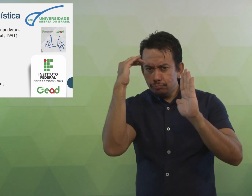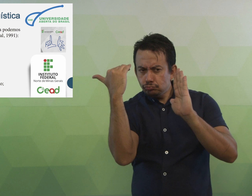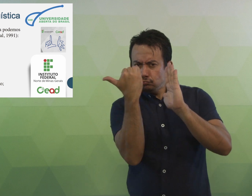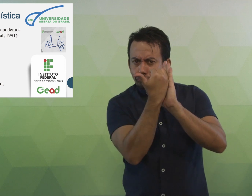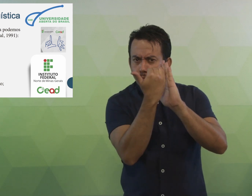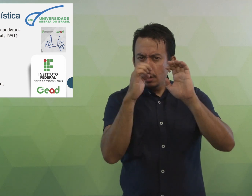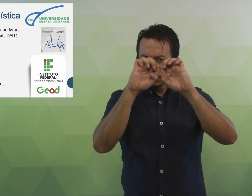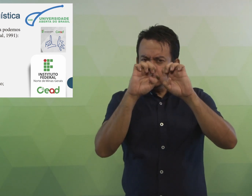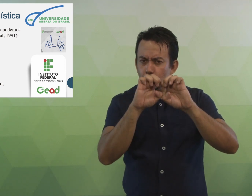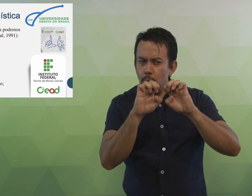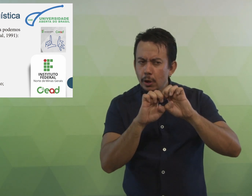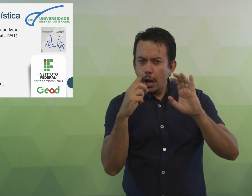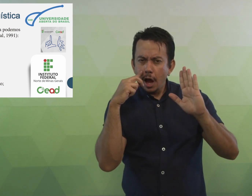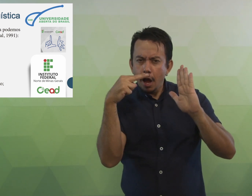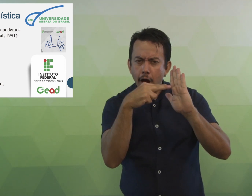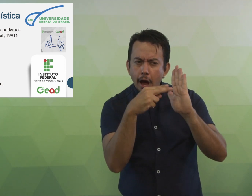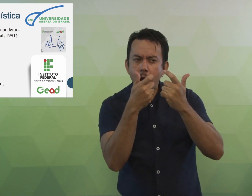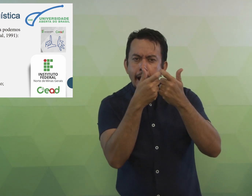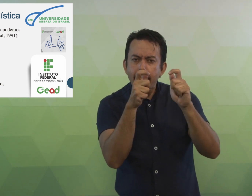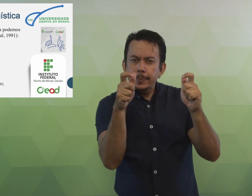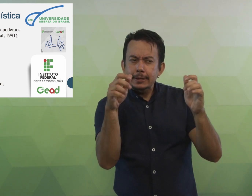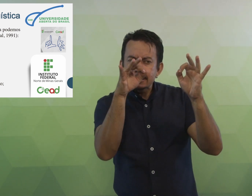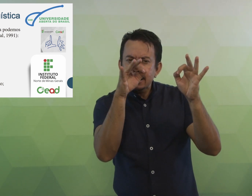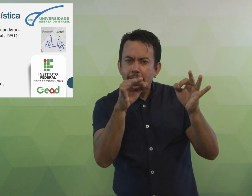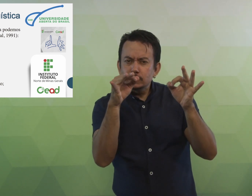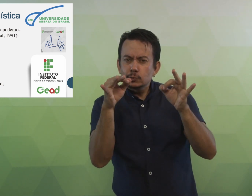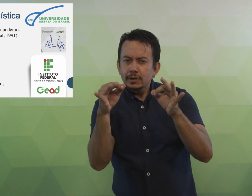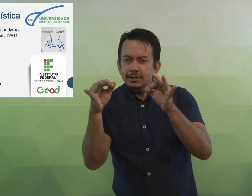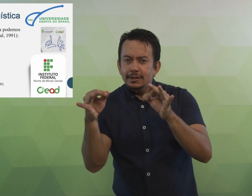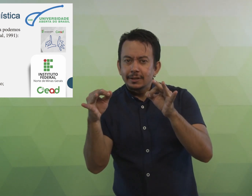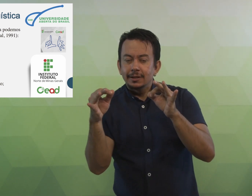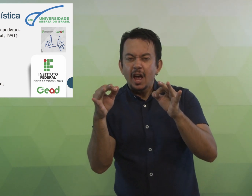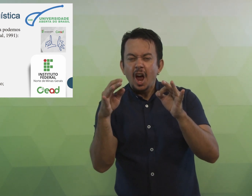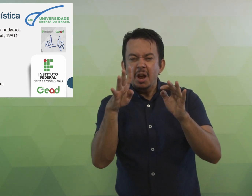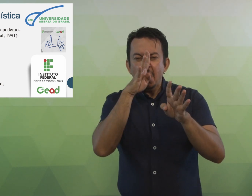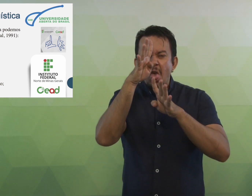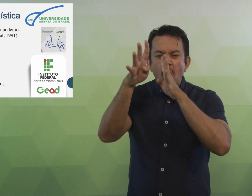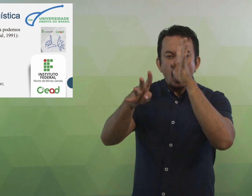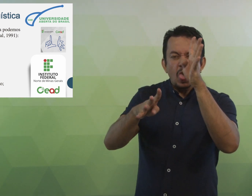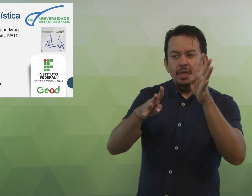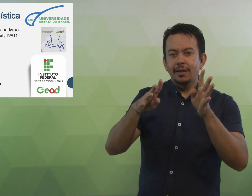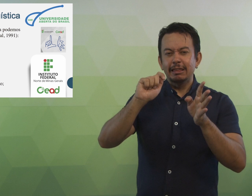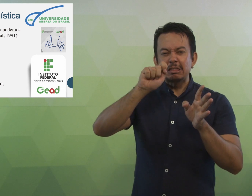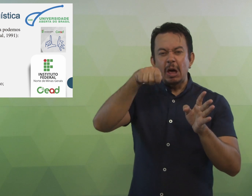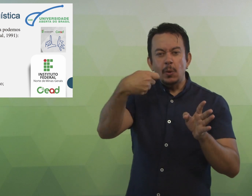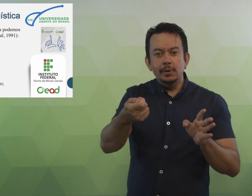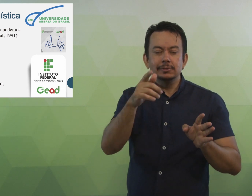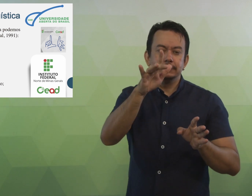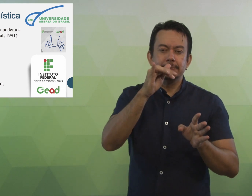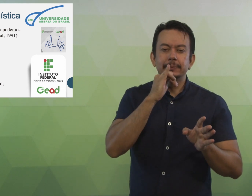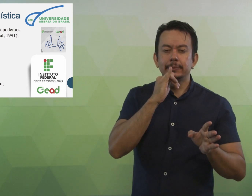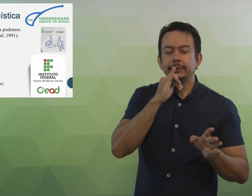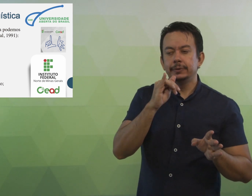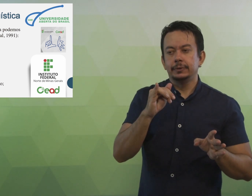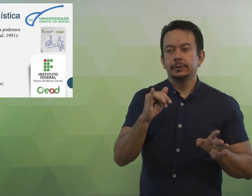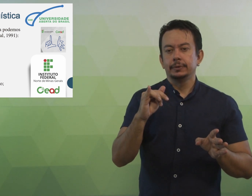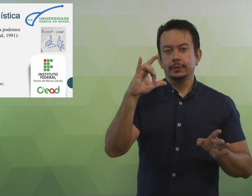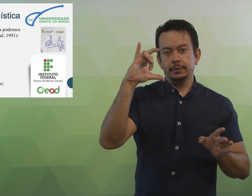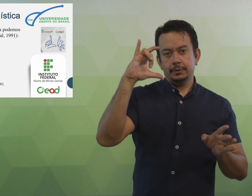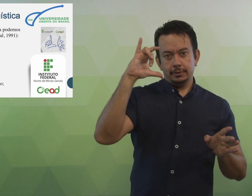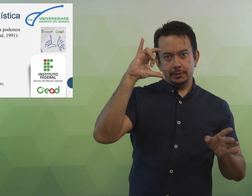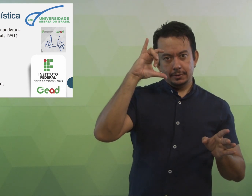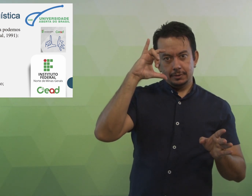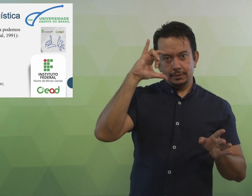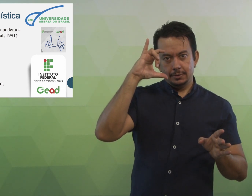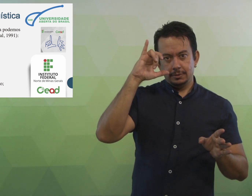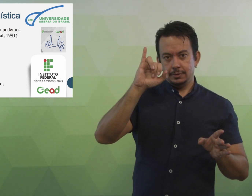É se a pessoa ela consegue seguir essa estruturação. Se ela usa as palavras de qualquer